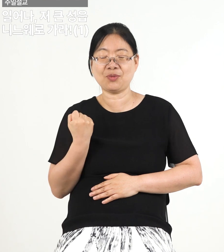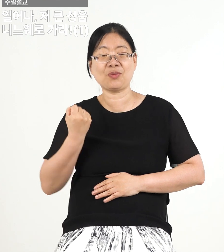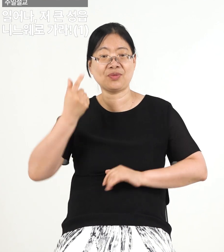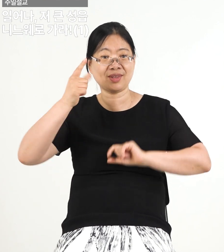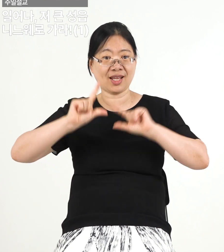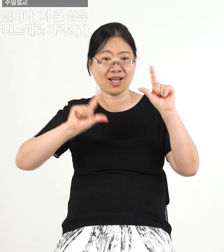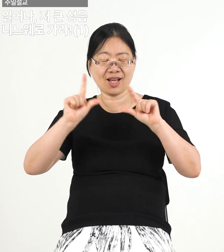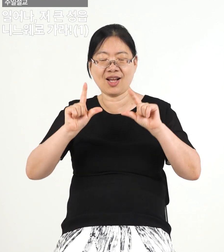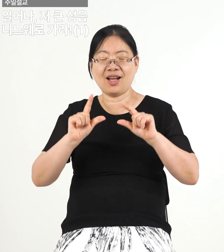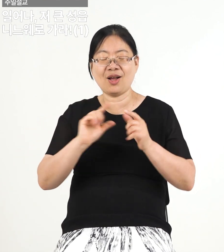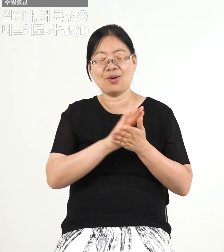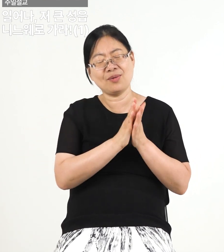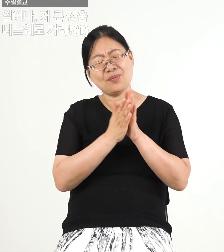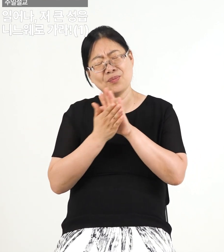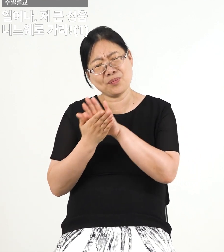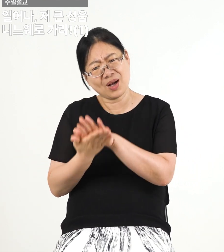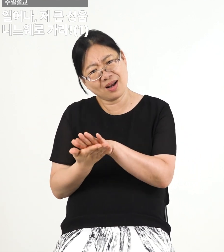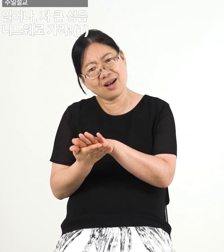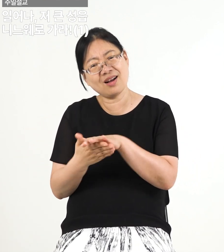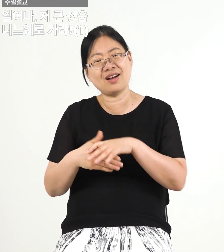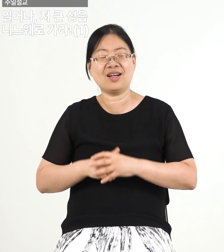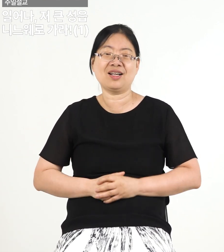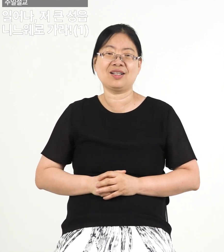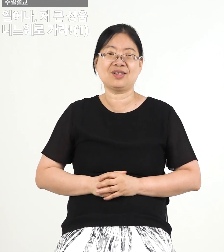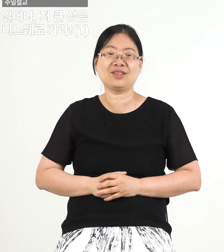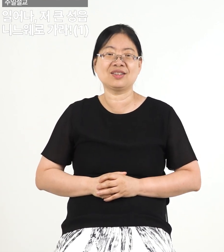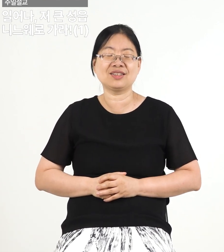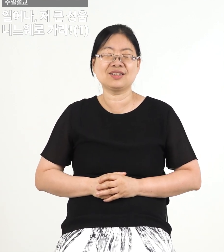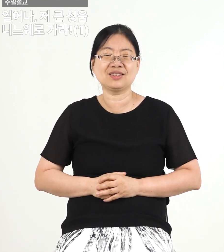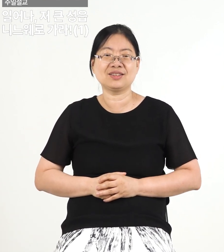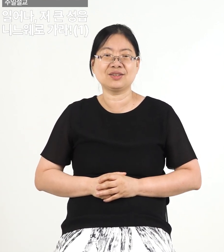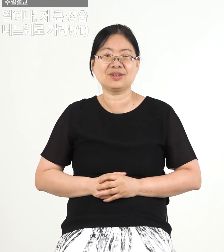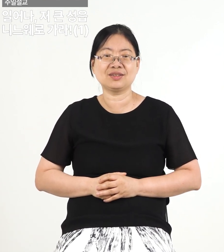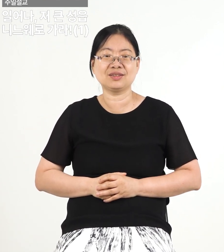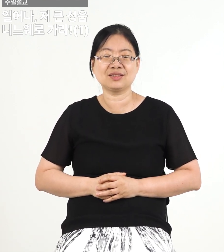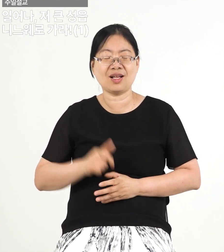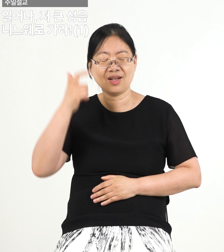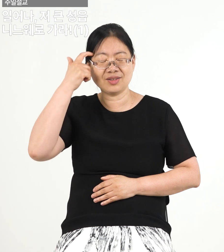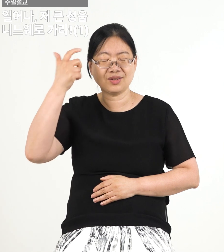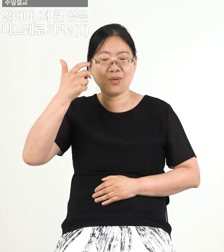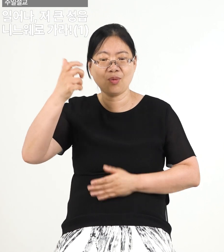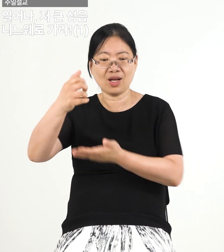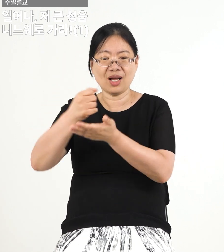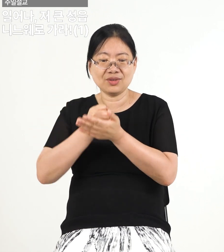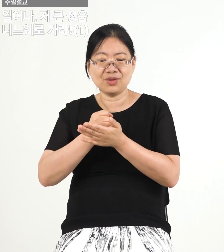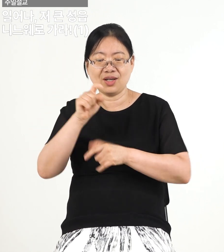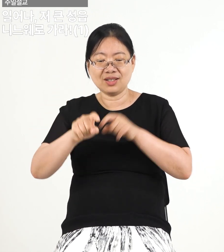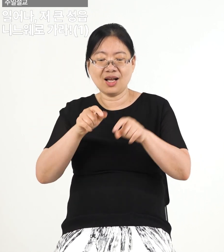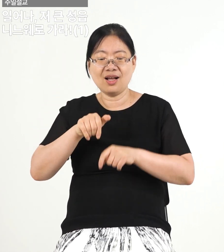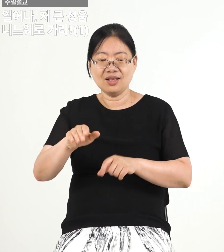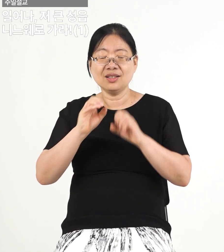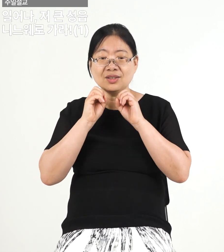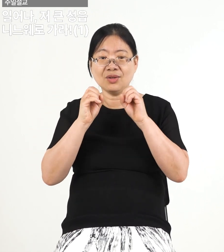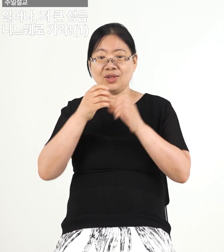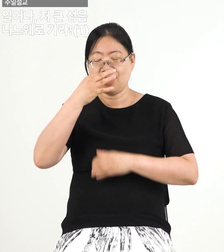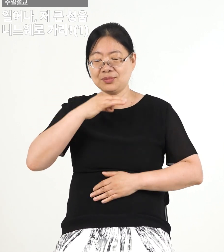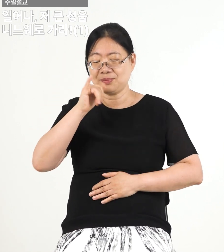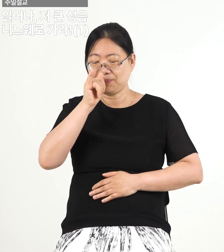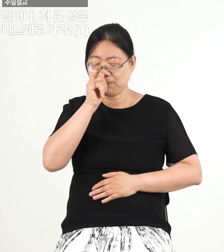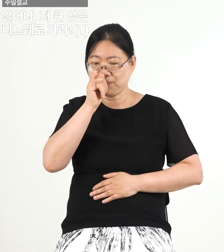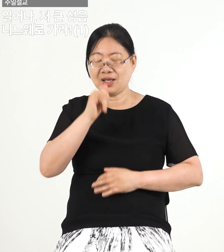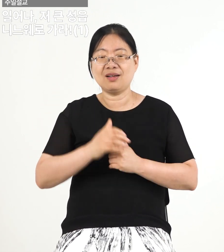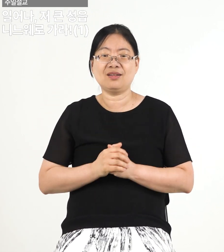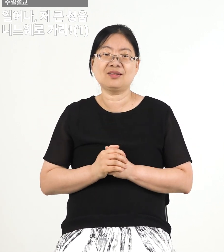태도가 달라져야 그 영혼을 가지고 나아가는 선교가 의미가